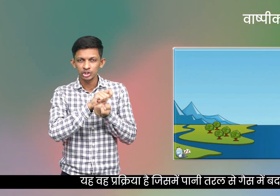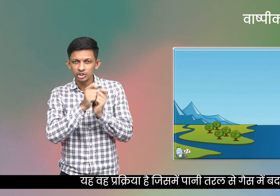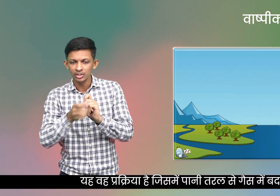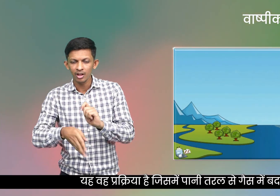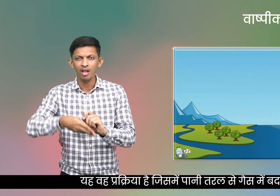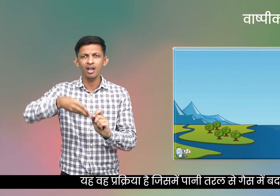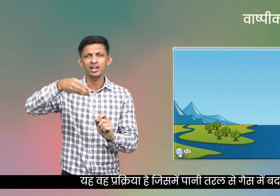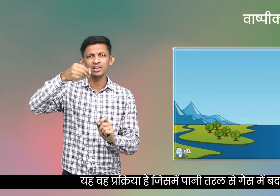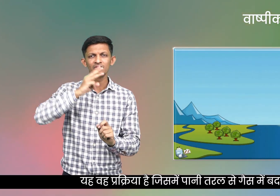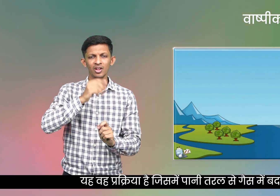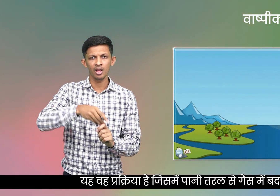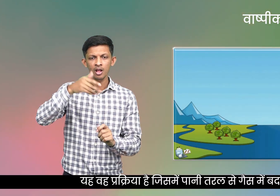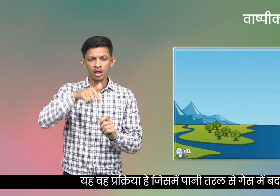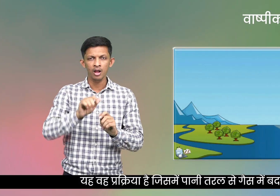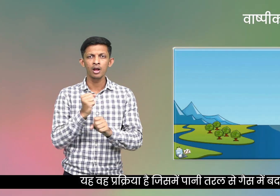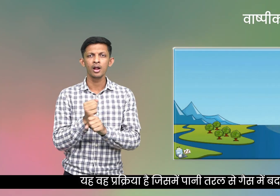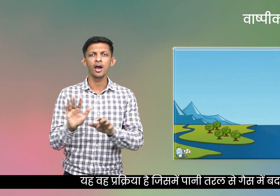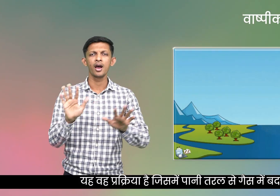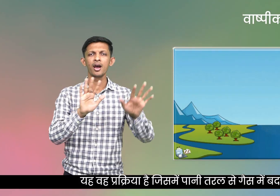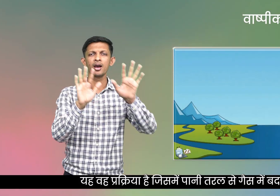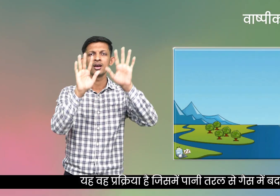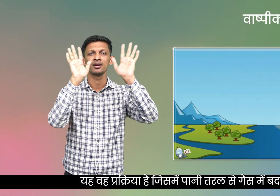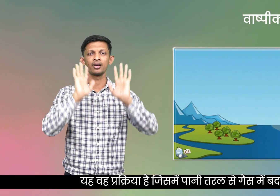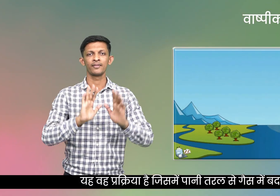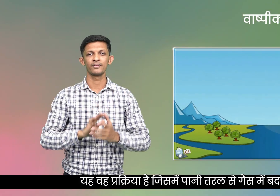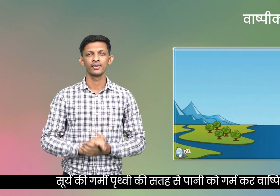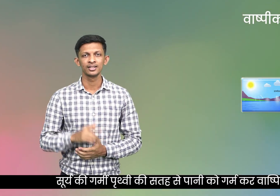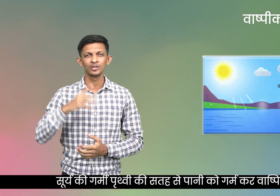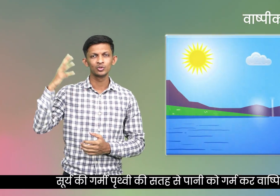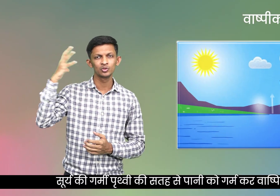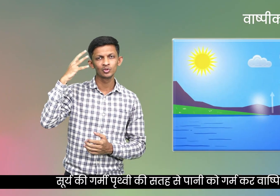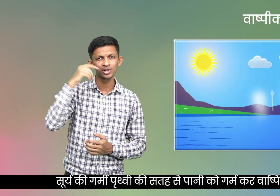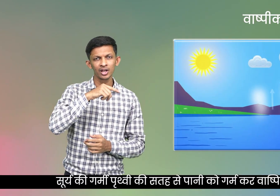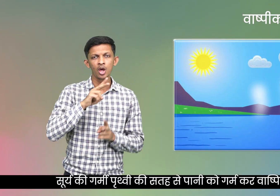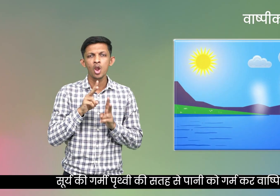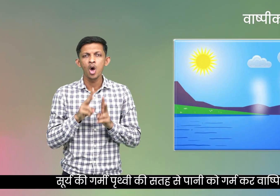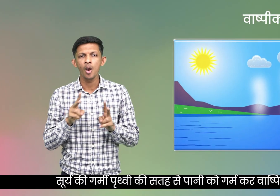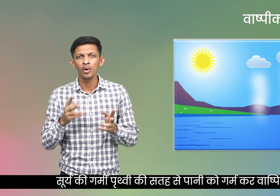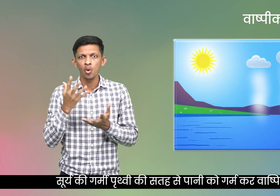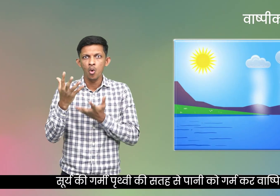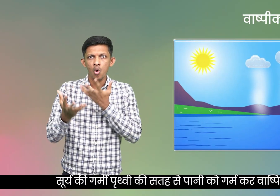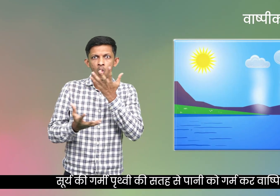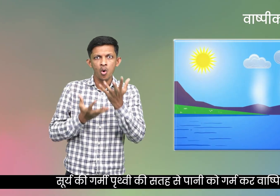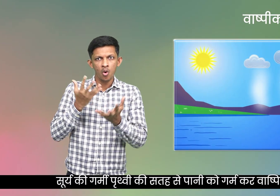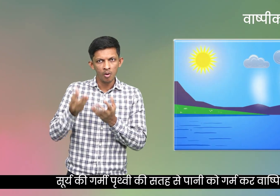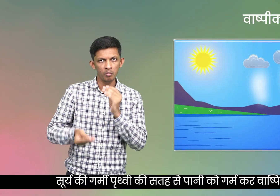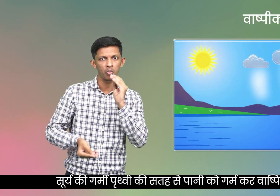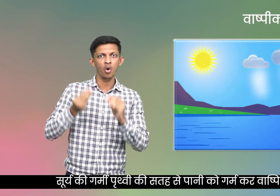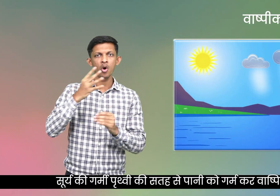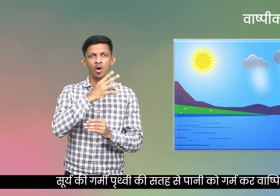गैस में बदलता है। सूर्य की गर्मी पृथ्वी ही सतह